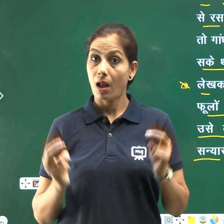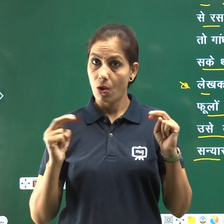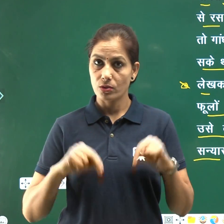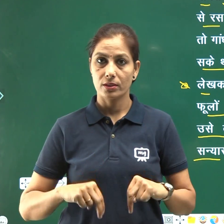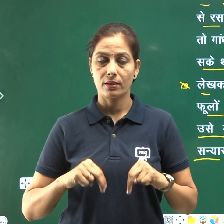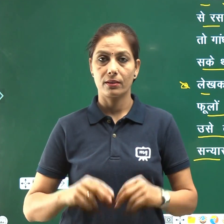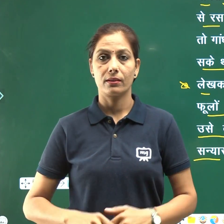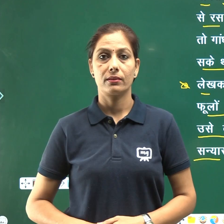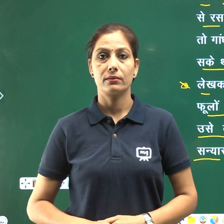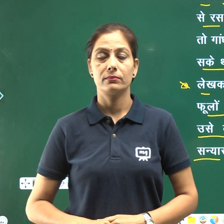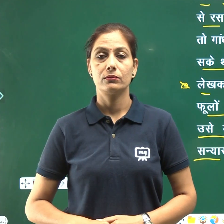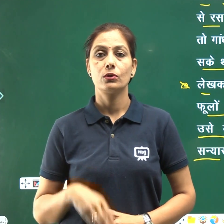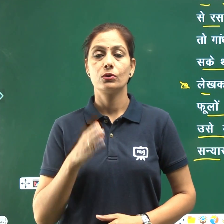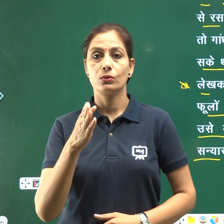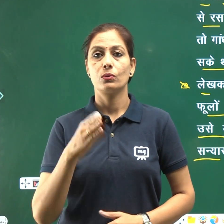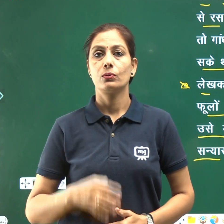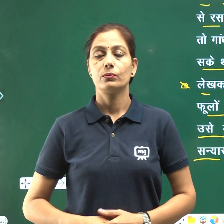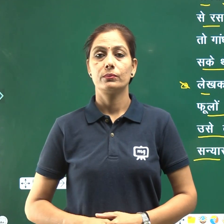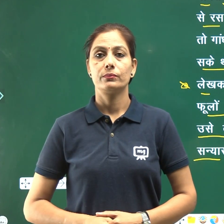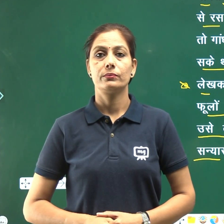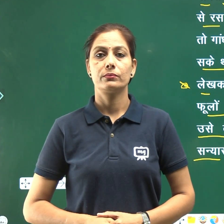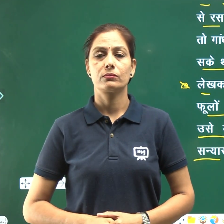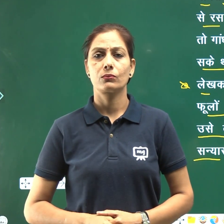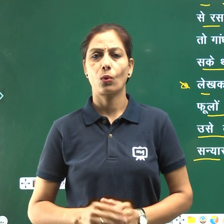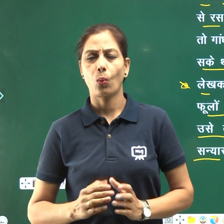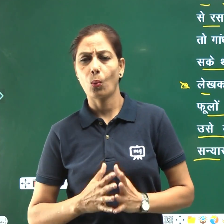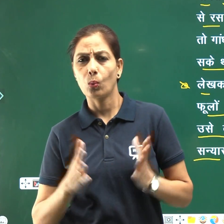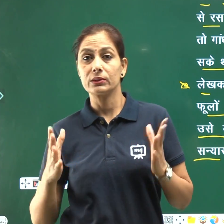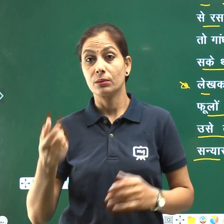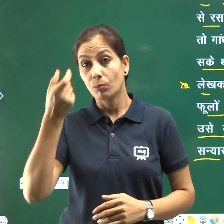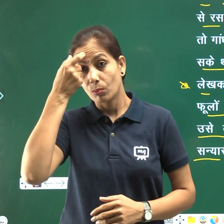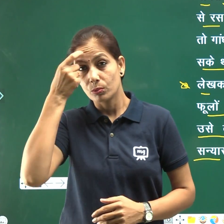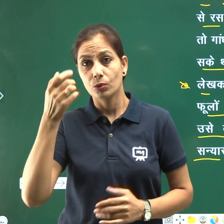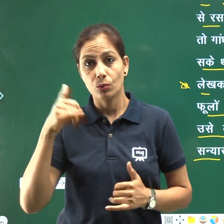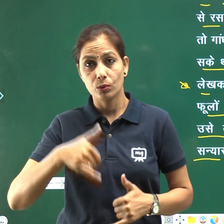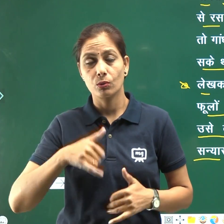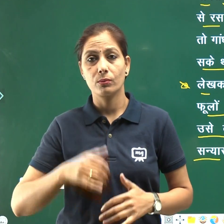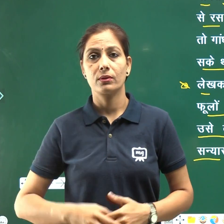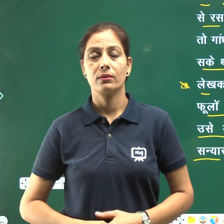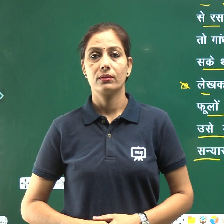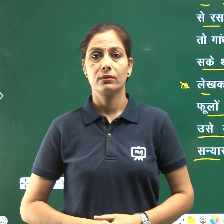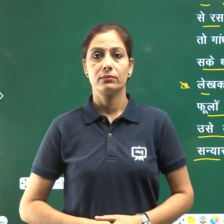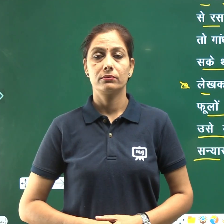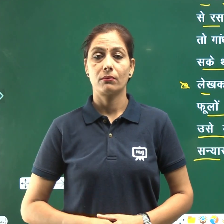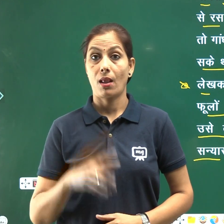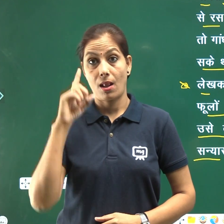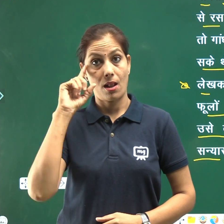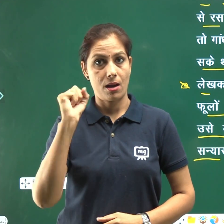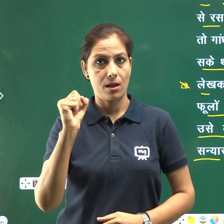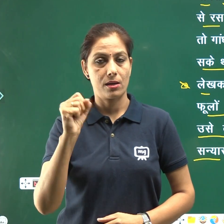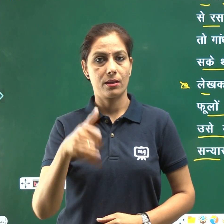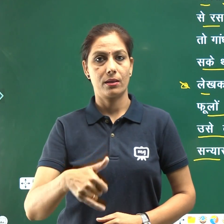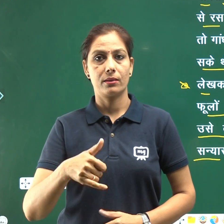आवश्यकता है जो अनेक परेशानियों के होते हुए भी अटल रहे।